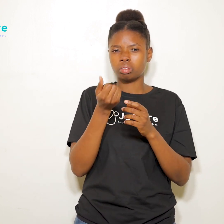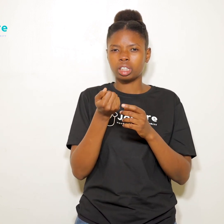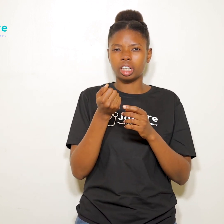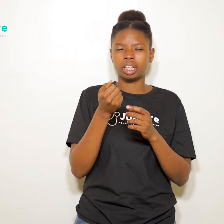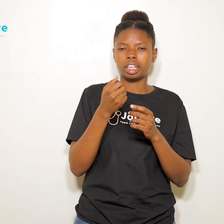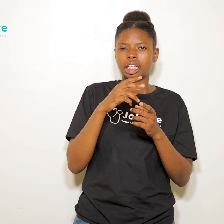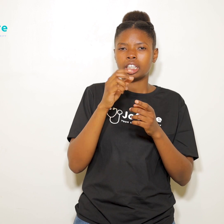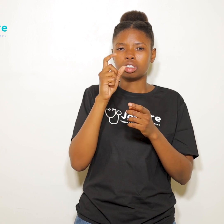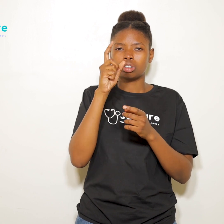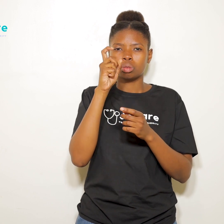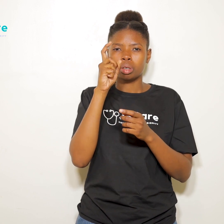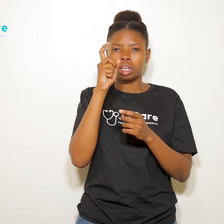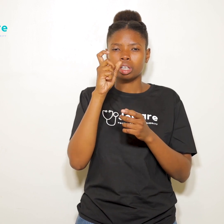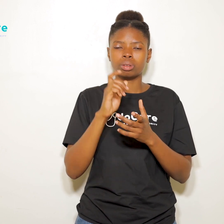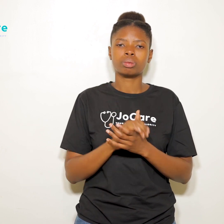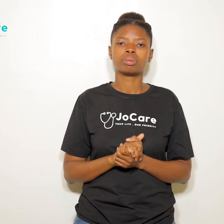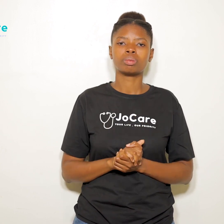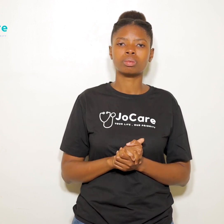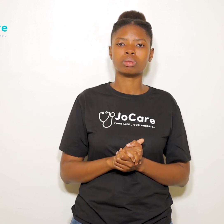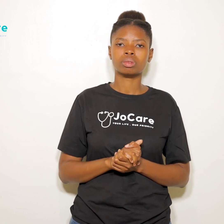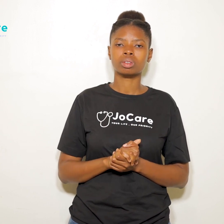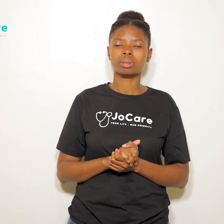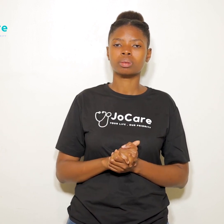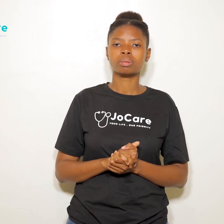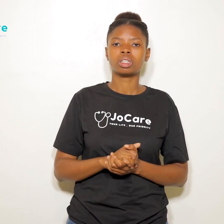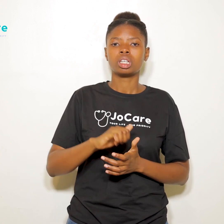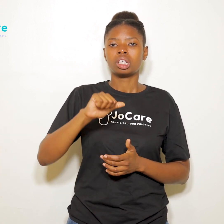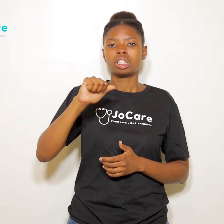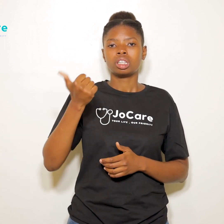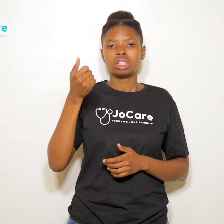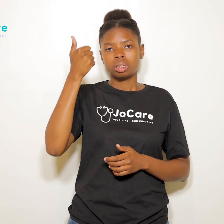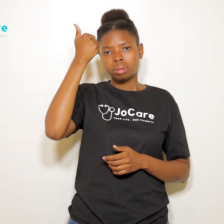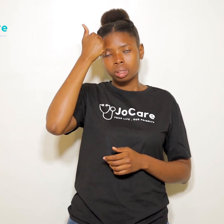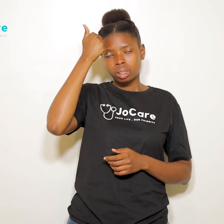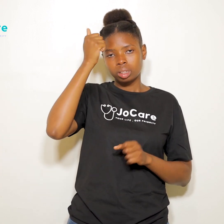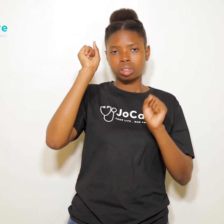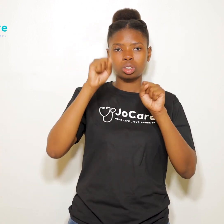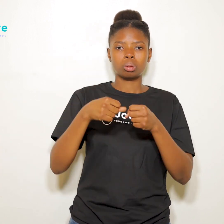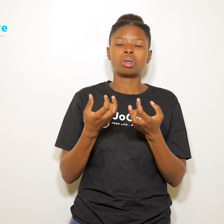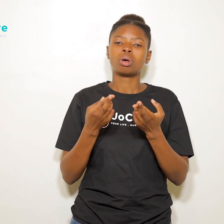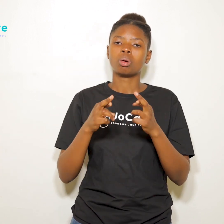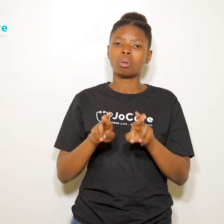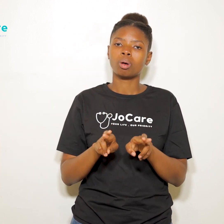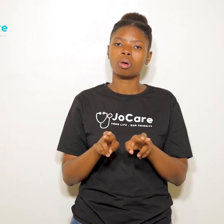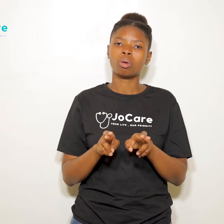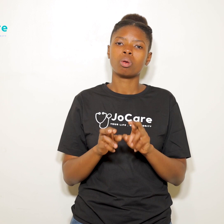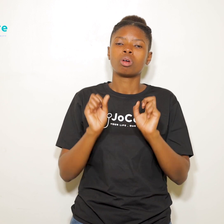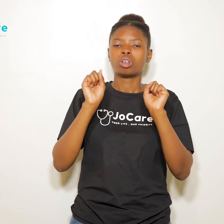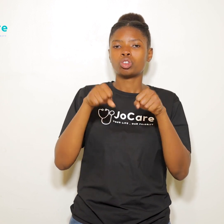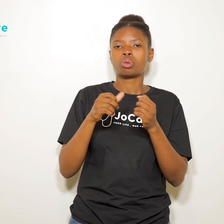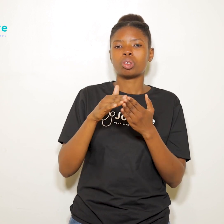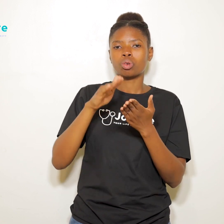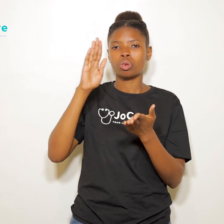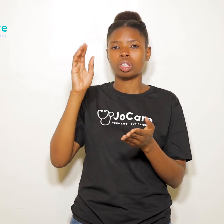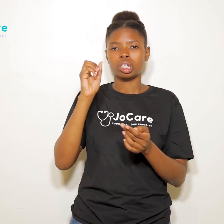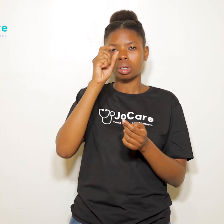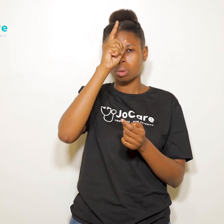Hanyuma ikindi gishobora kubaho ni uko hashobora kwiyongera k'ubushake